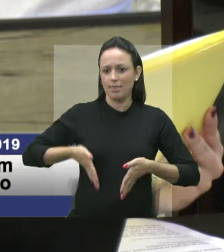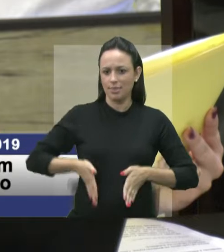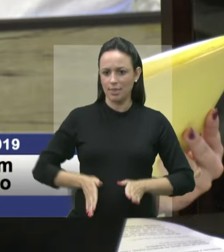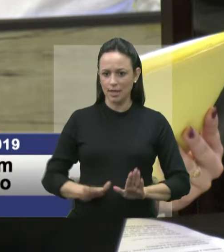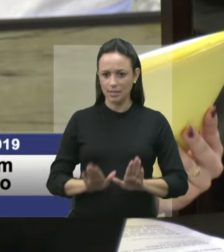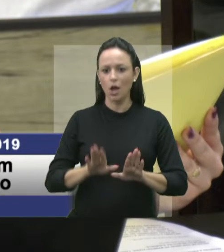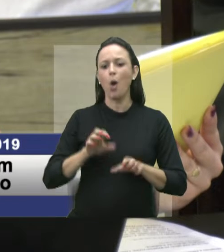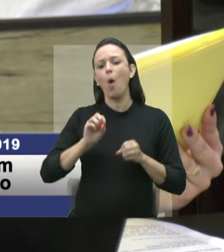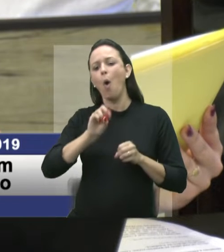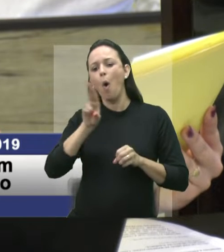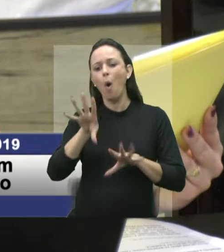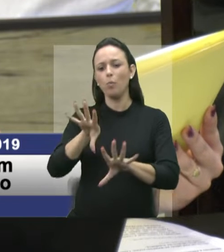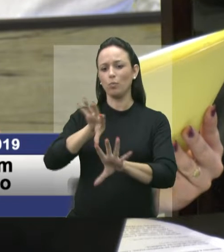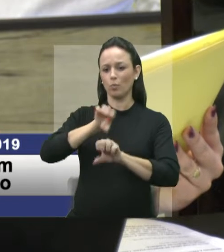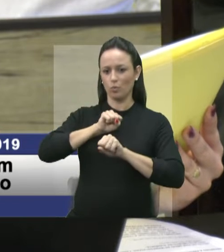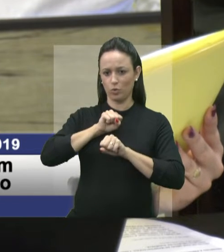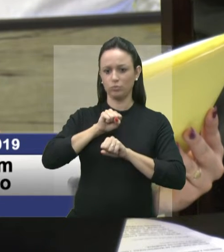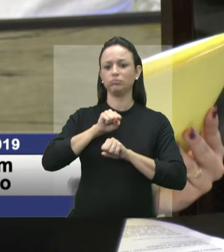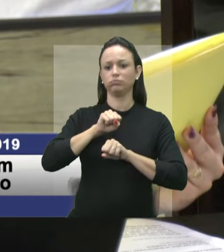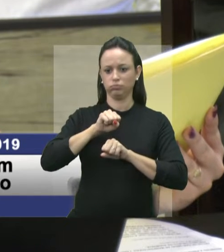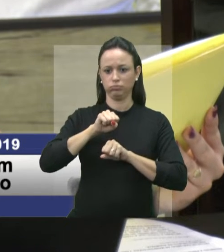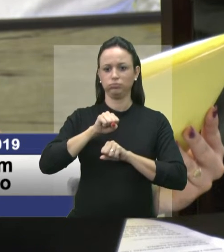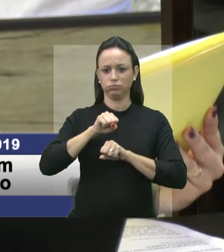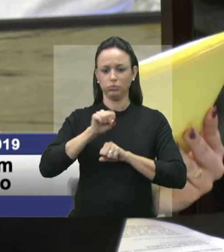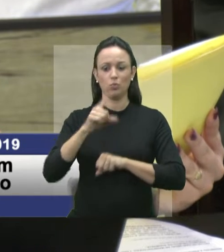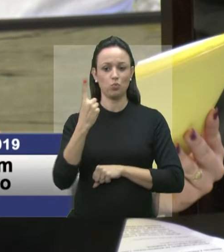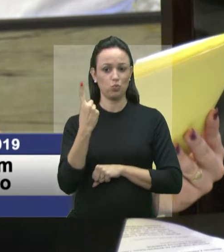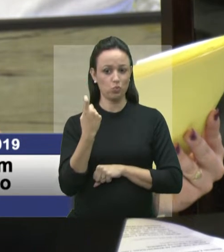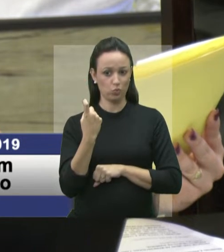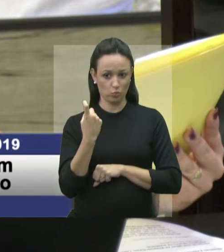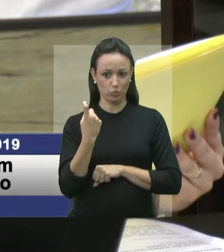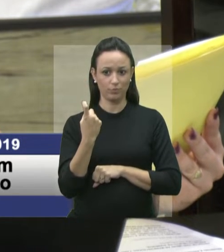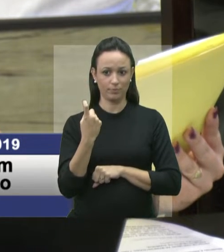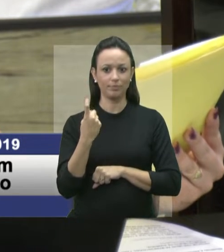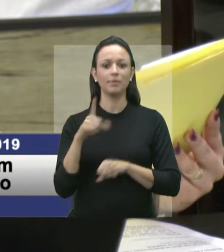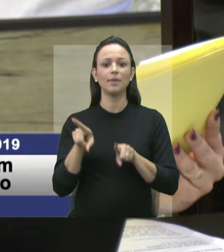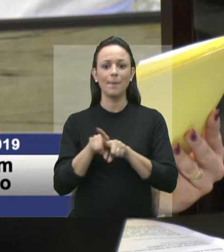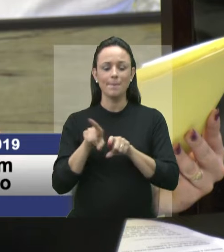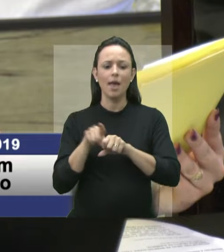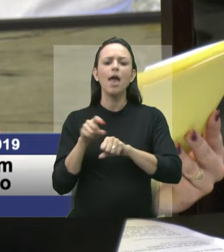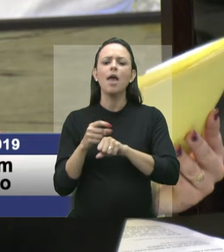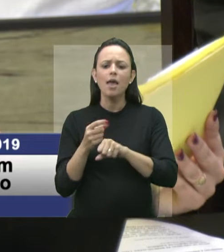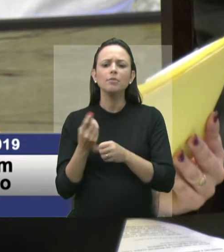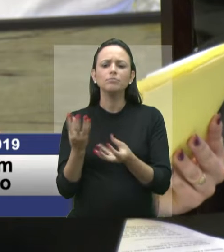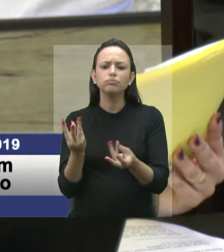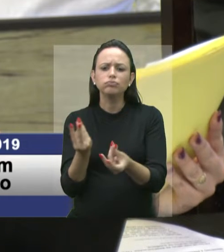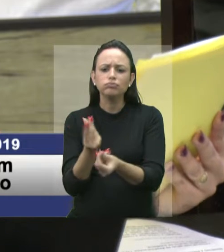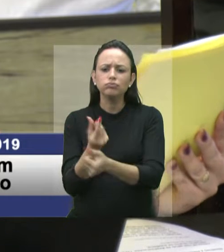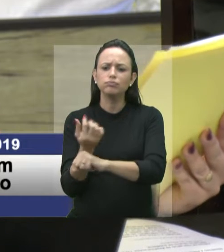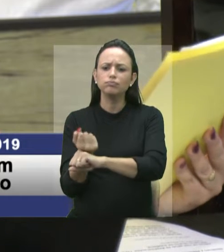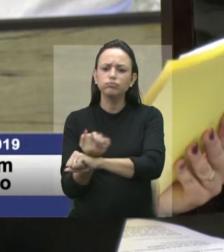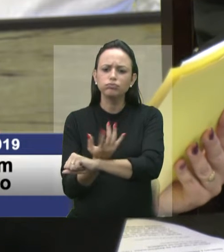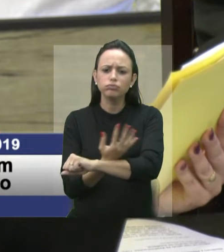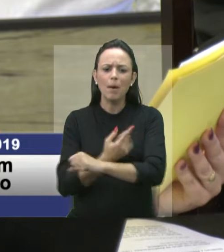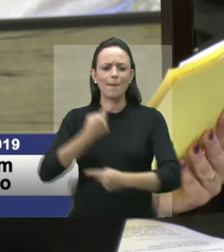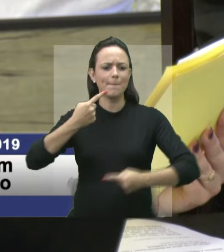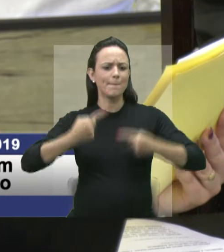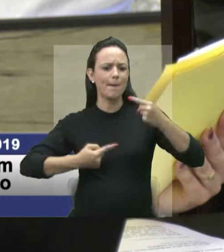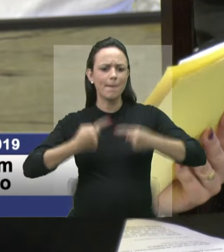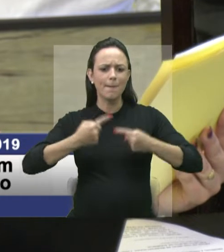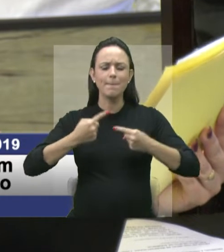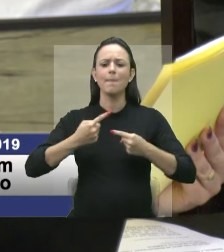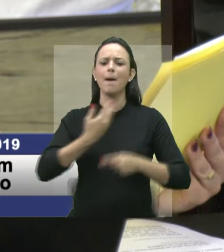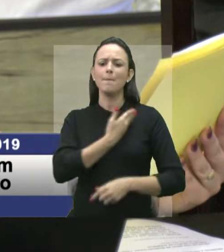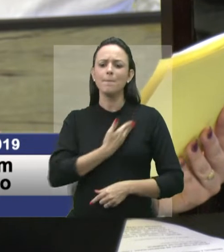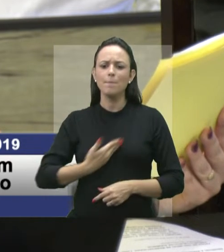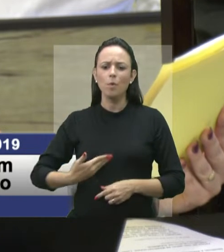e sua condição única, sensibilizar e promover debates objetivando políticas públicas voltadas à